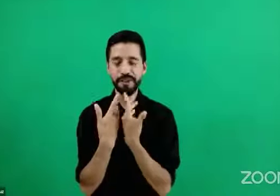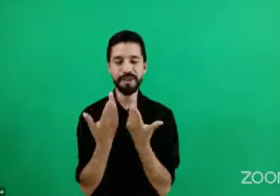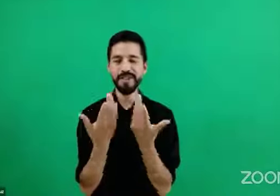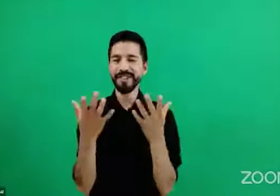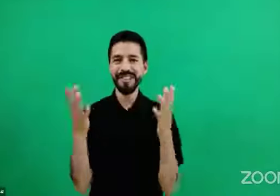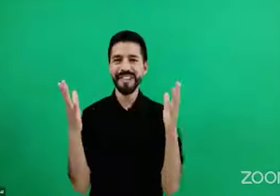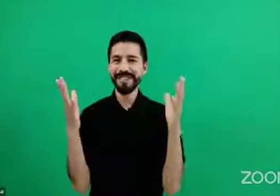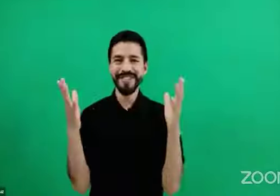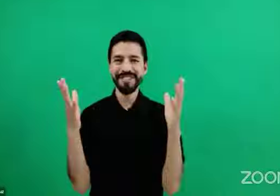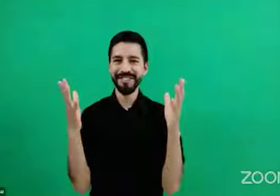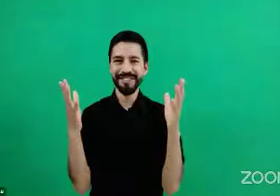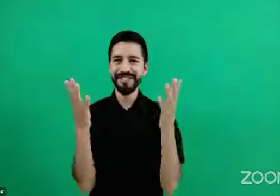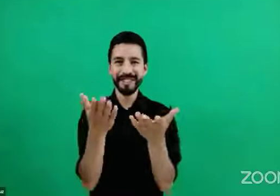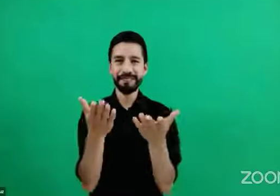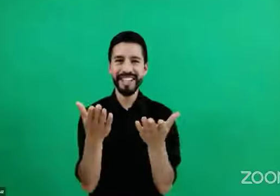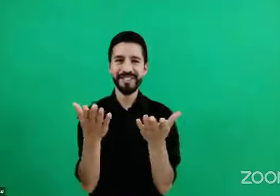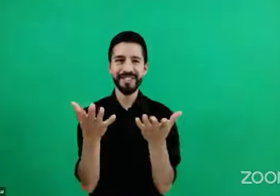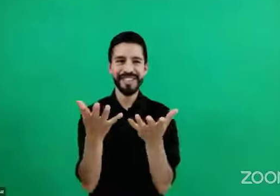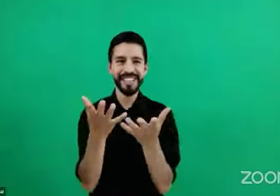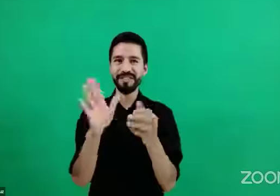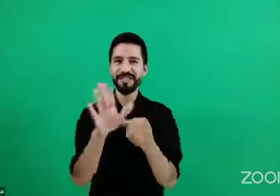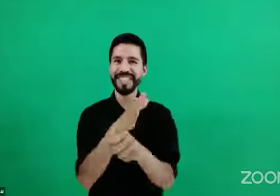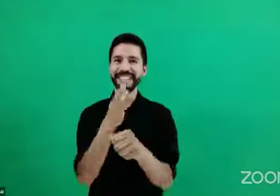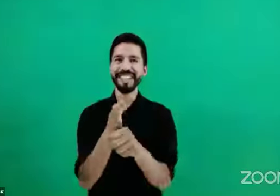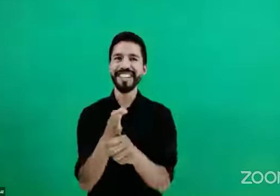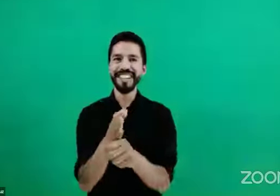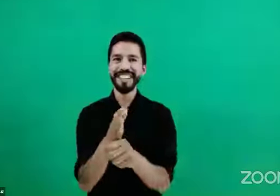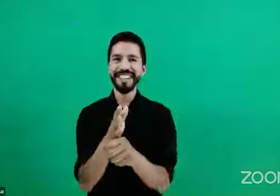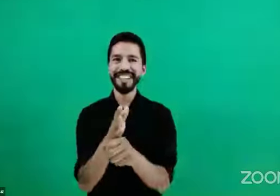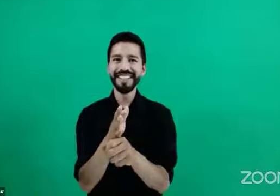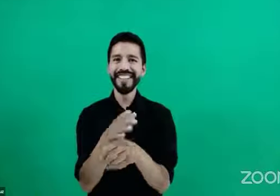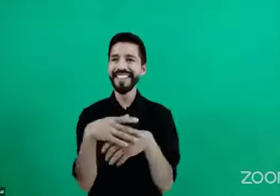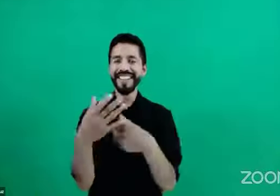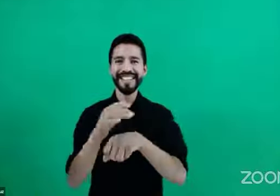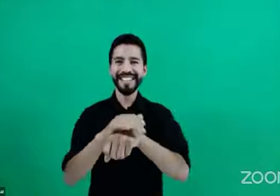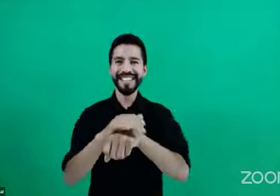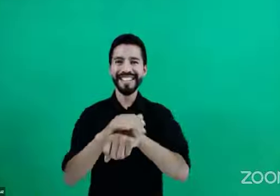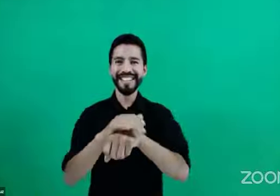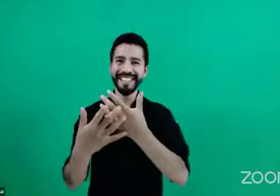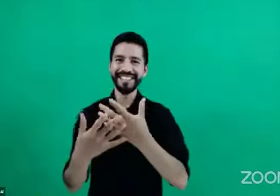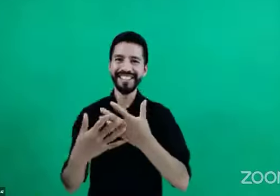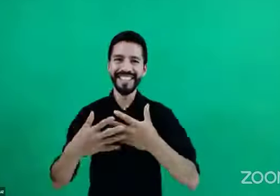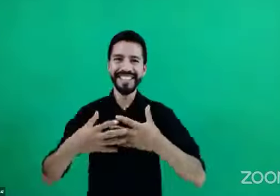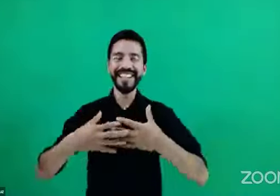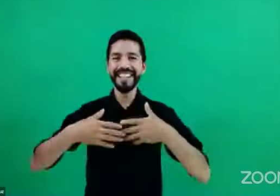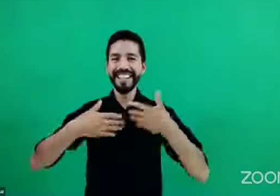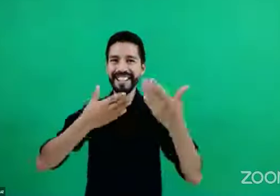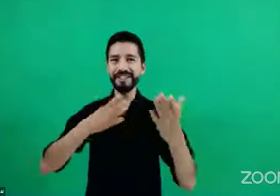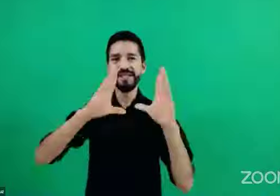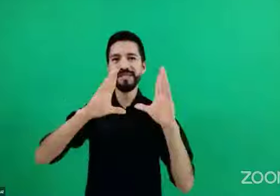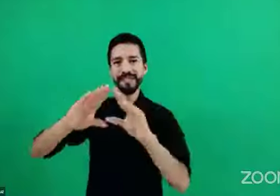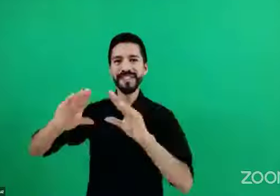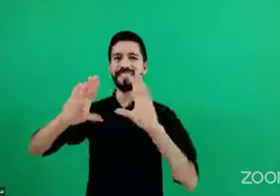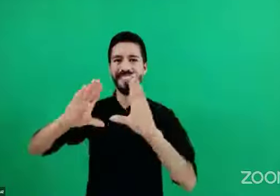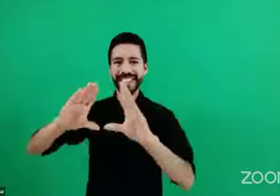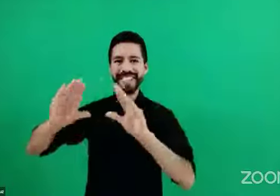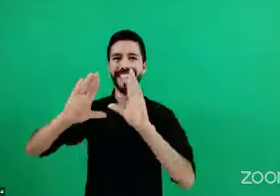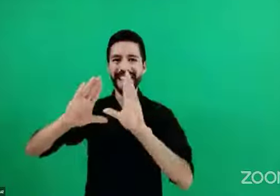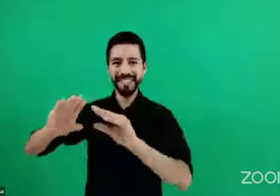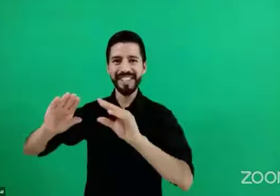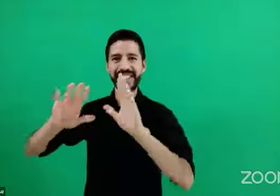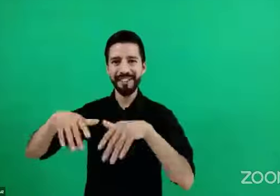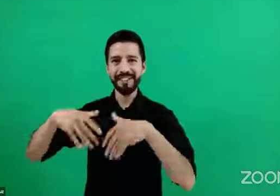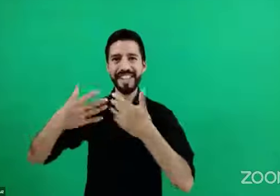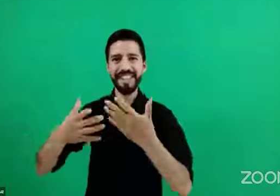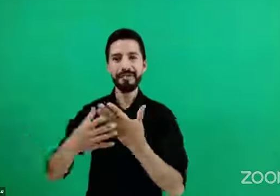y un movimiento de las manos, para ellos es suficiente. Ya te ganaste su amistad, entonces, y ellos mismos te van